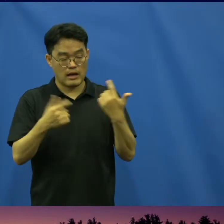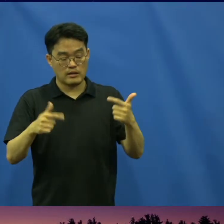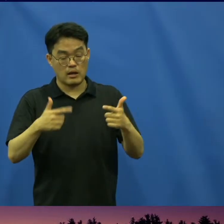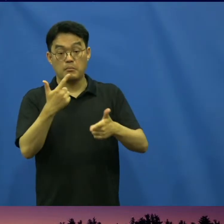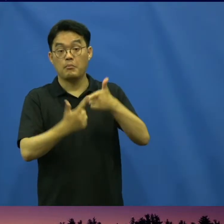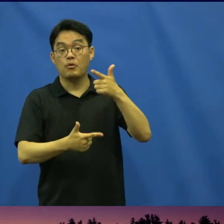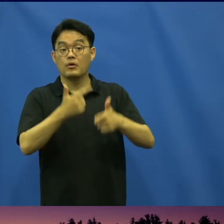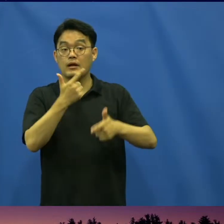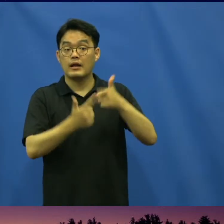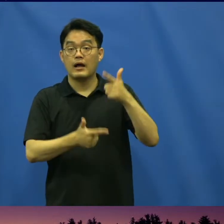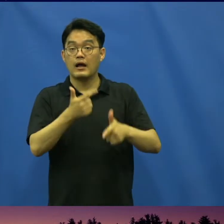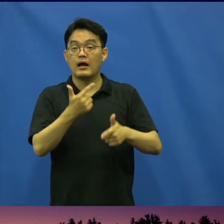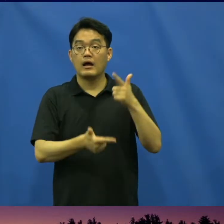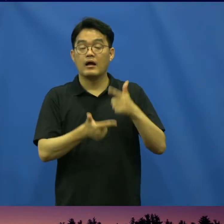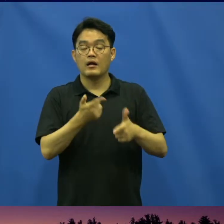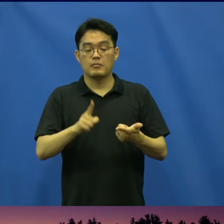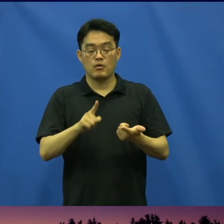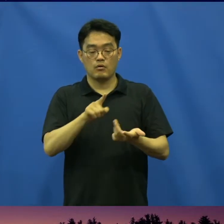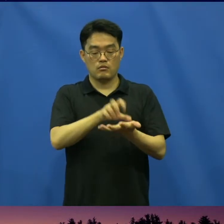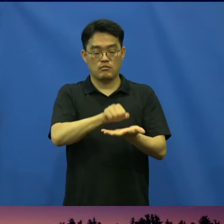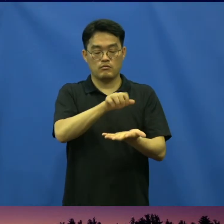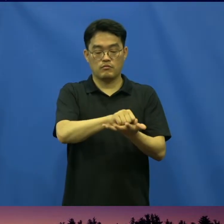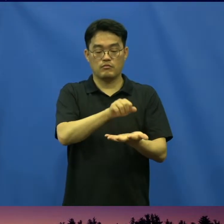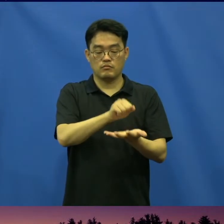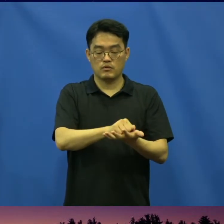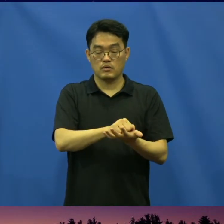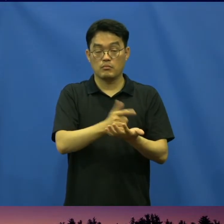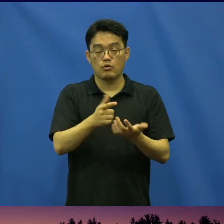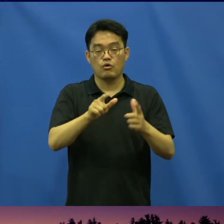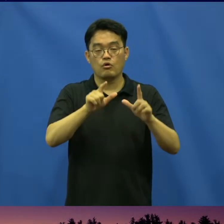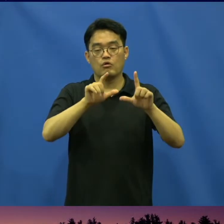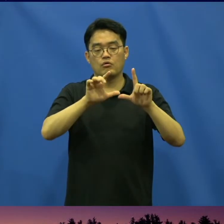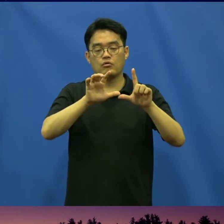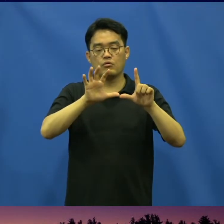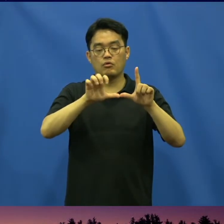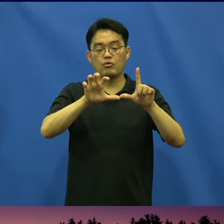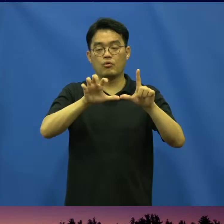오면 할머니들도요, 그 로또 이게 끓는 로또가